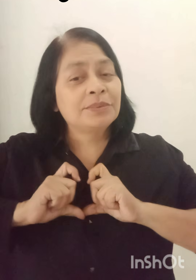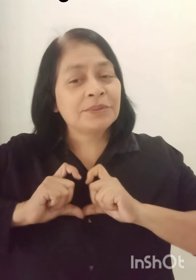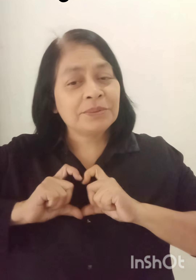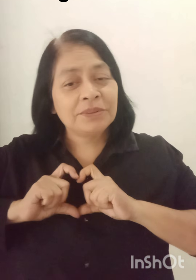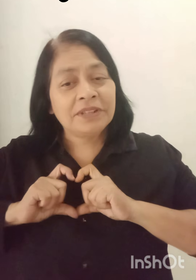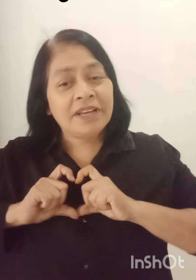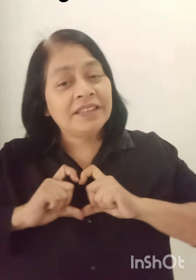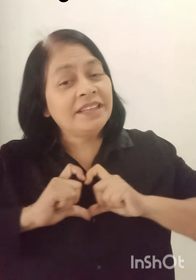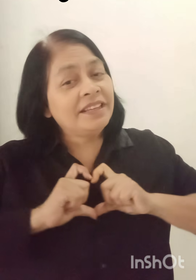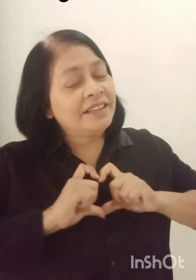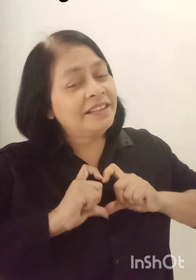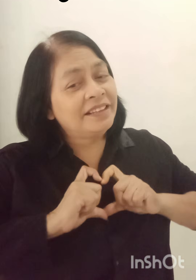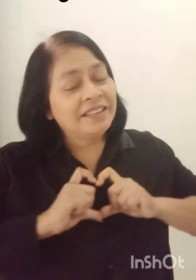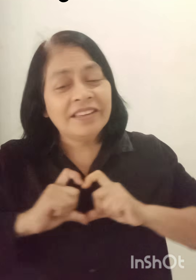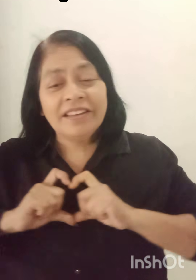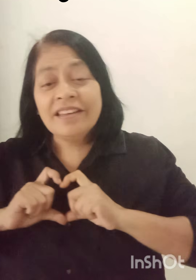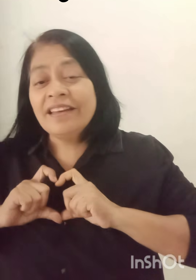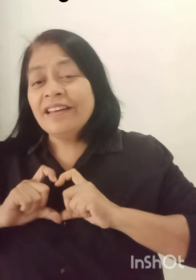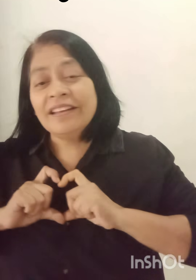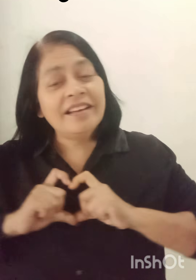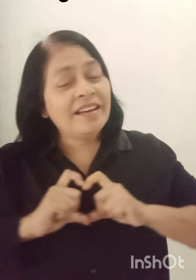puso natin